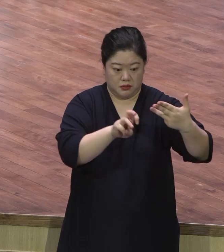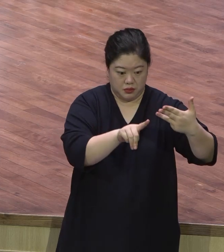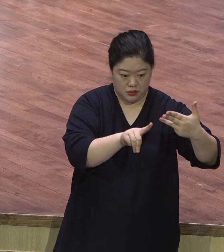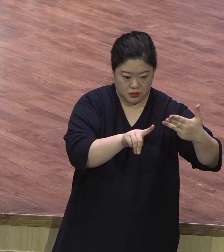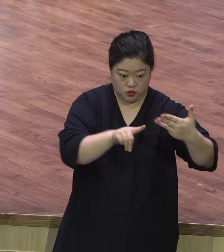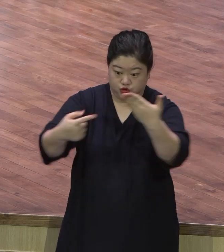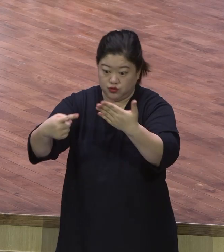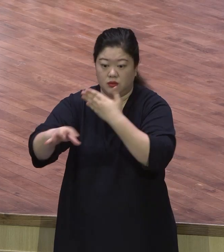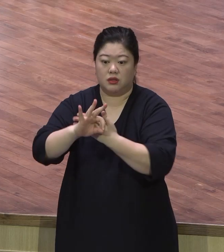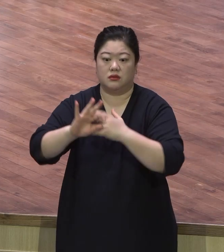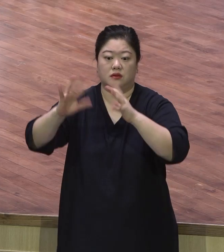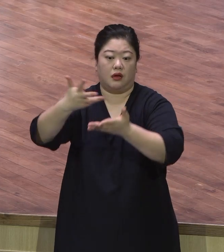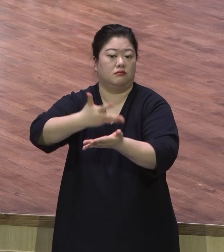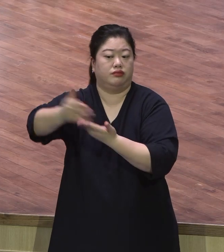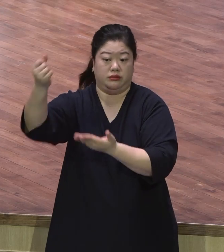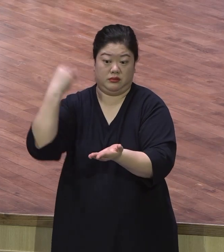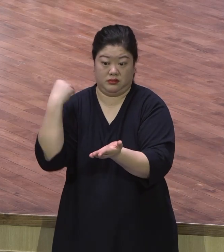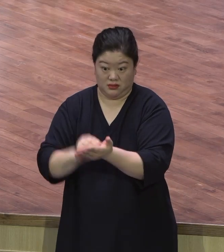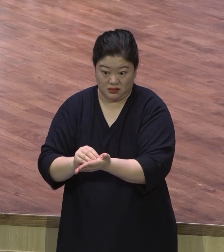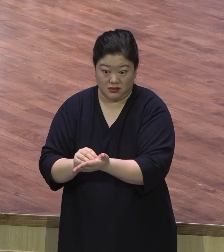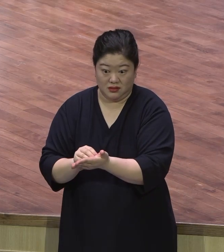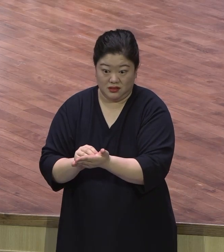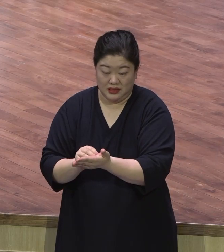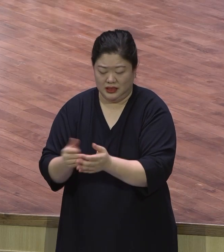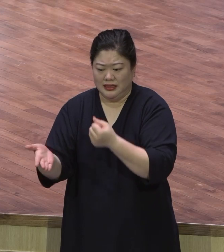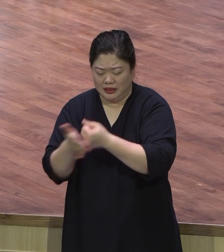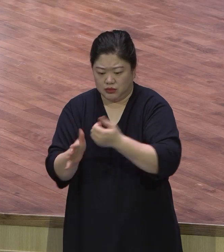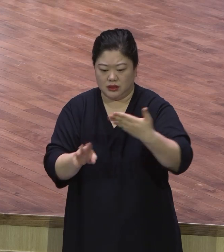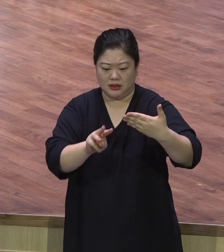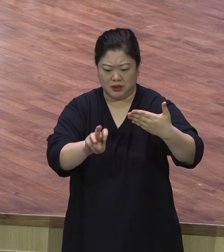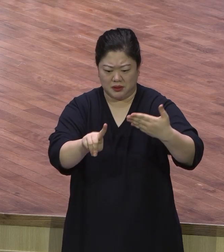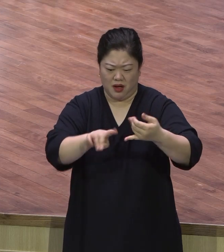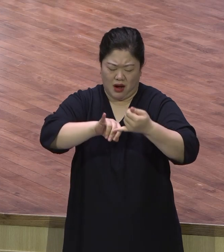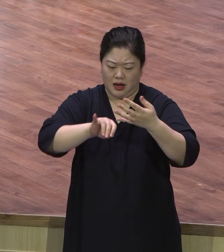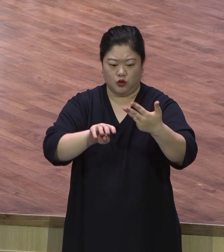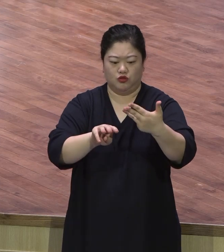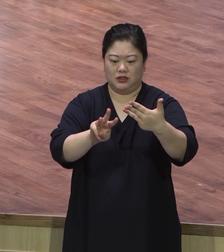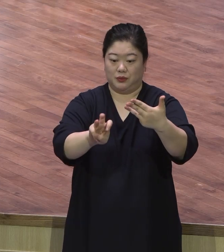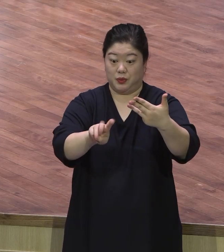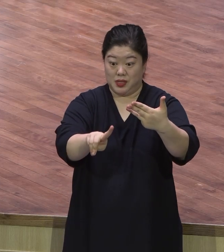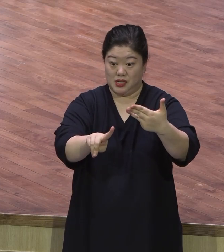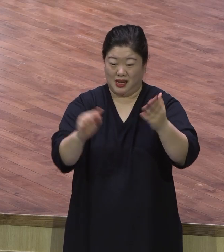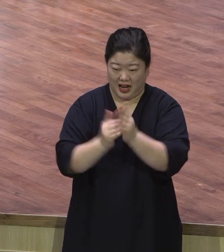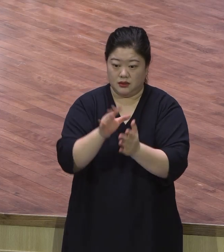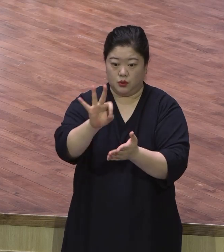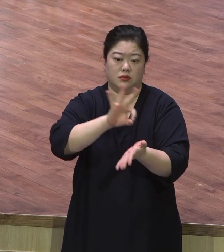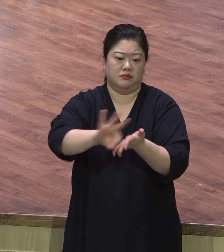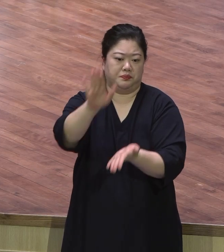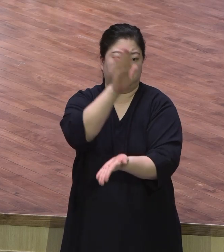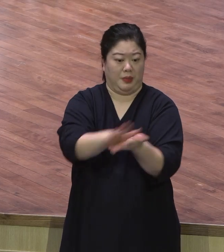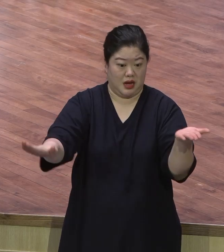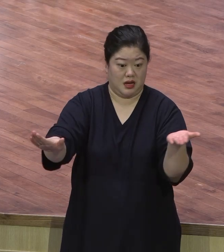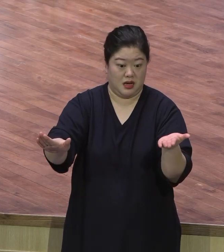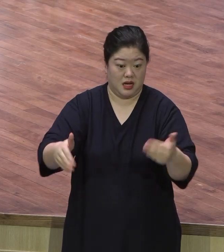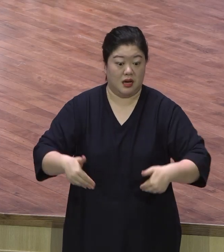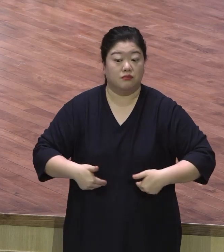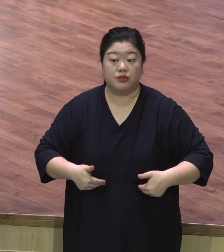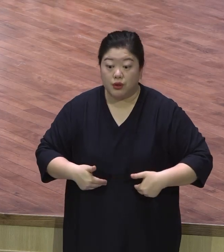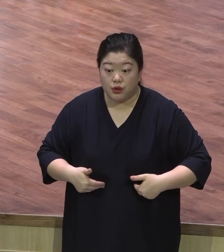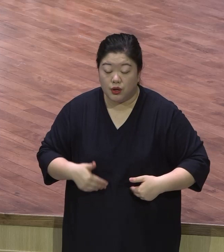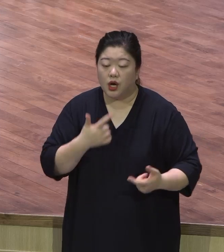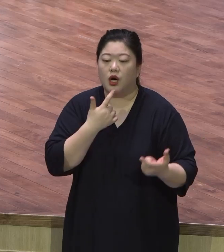귀속이 됩니다. 제가 왜 이 말씀을 드리느냐. 하나님께서 여러분에게 보물로 주신